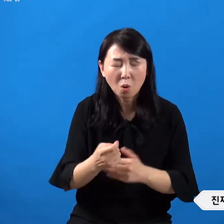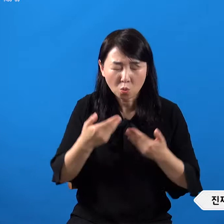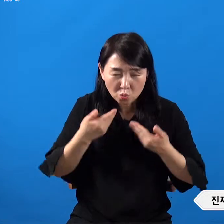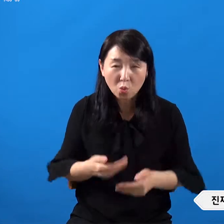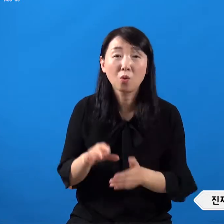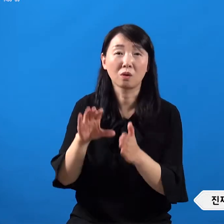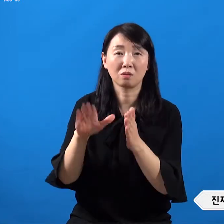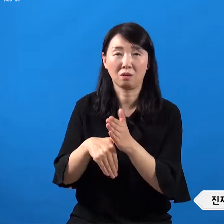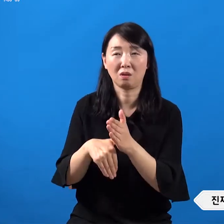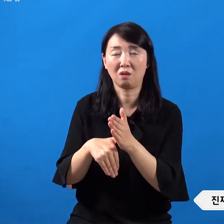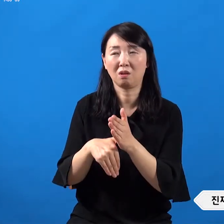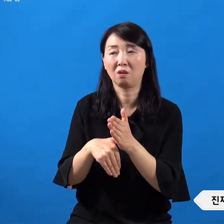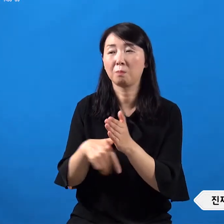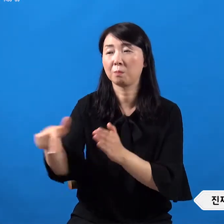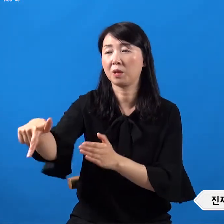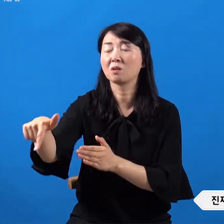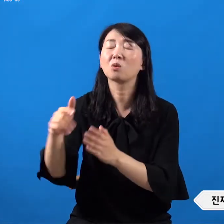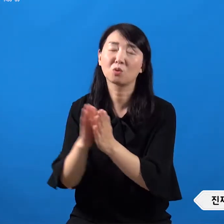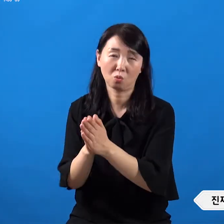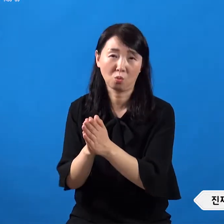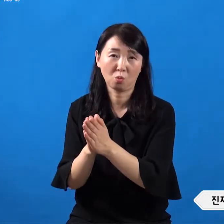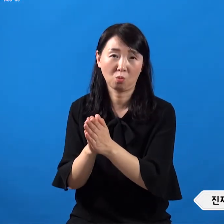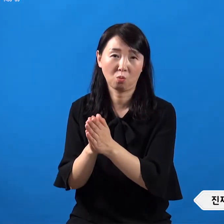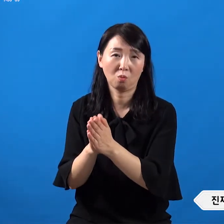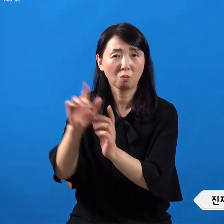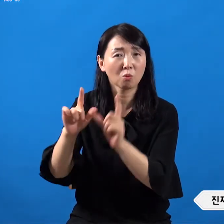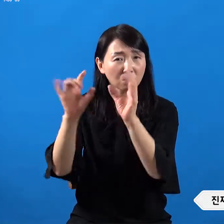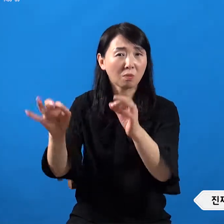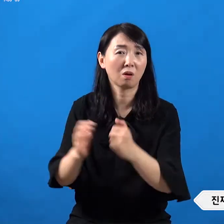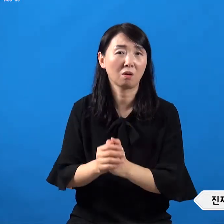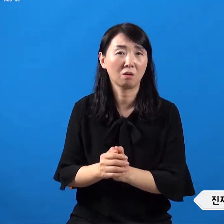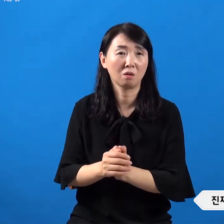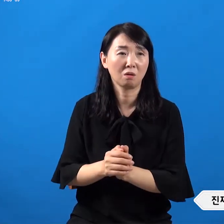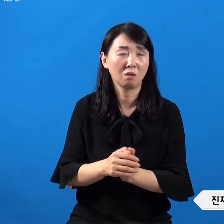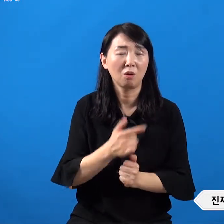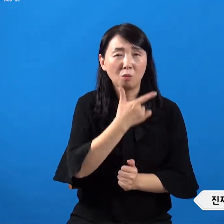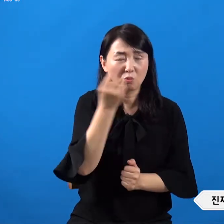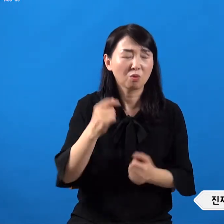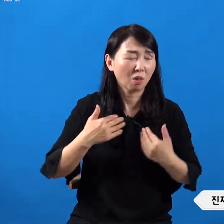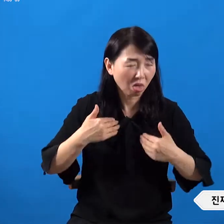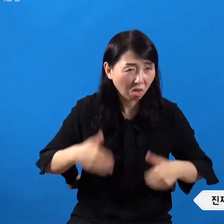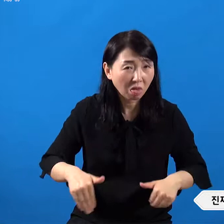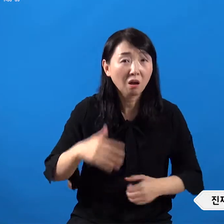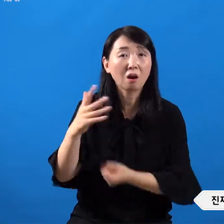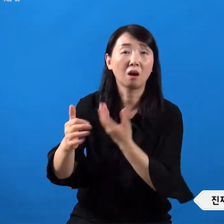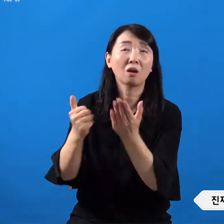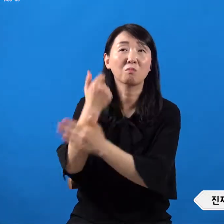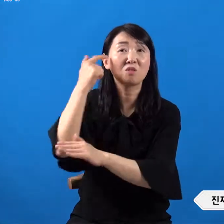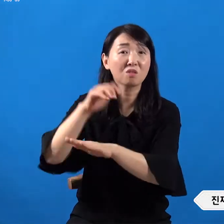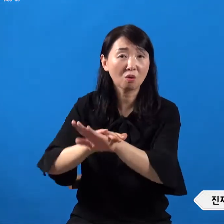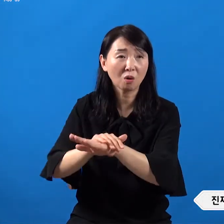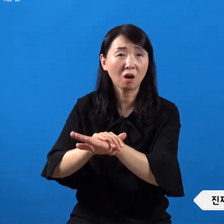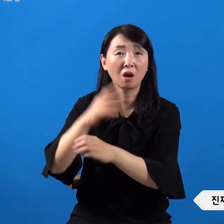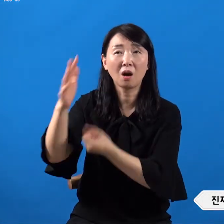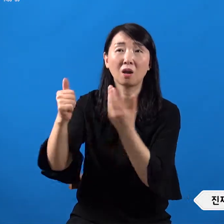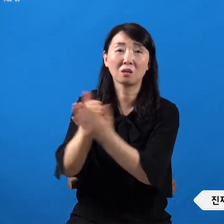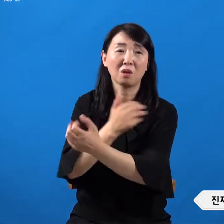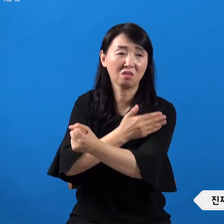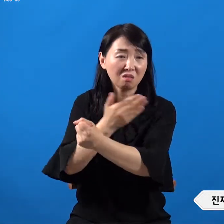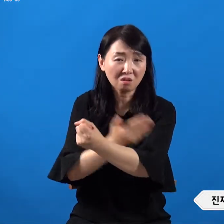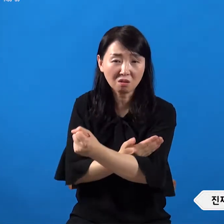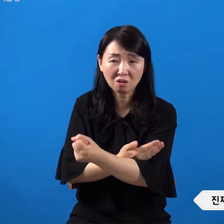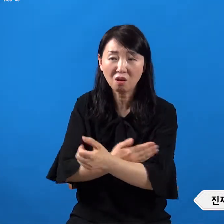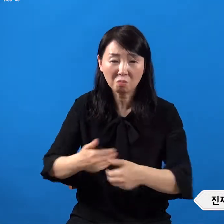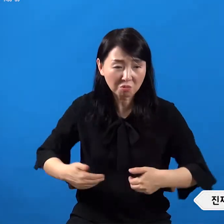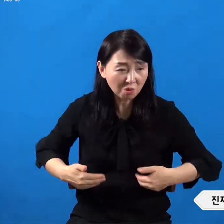오히려 미명에 그렇게 기도하셨다면 부족하고 연약하고 하나님의 지혜와 하나님의